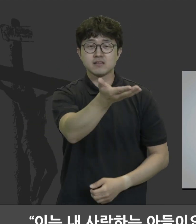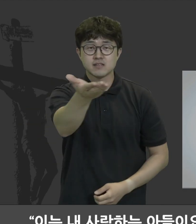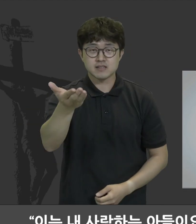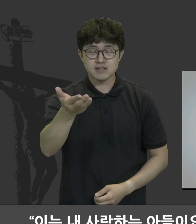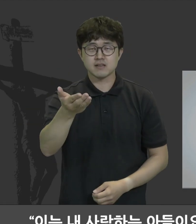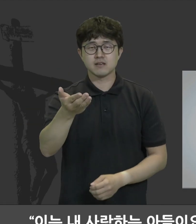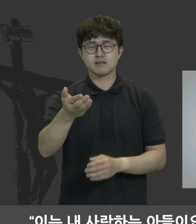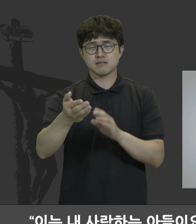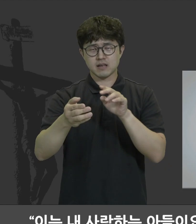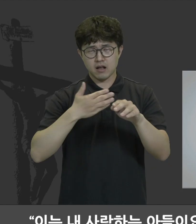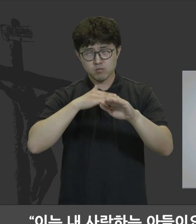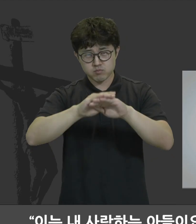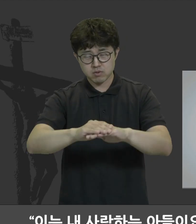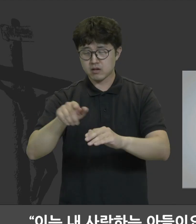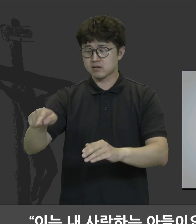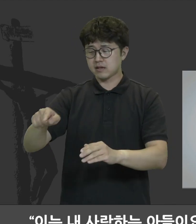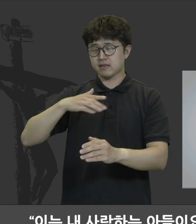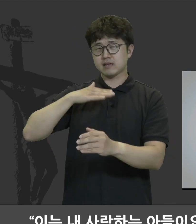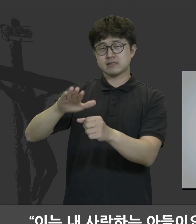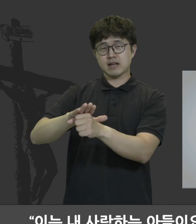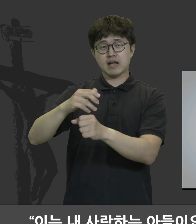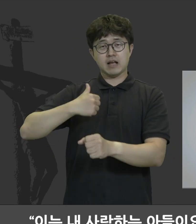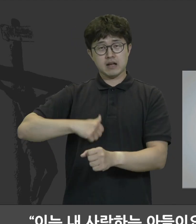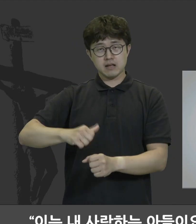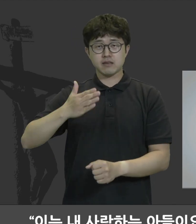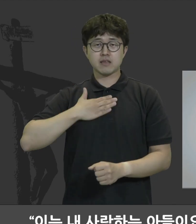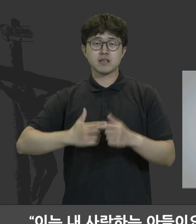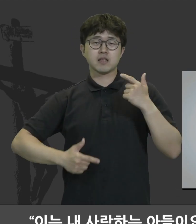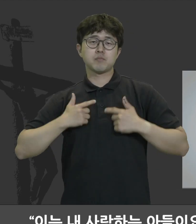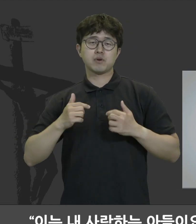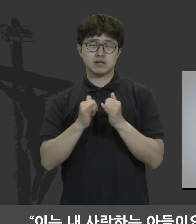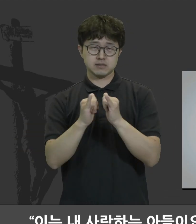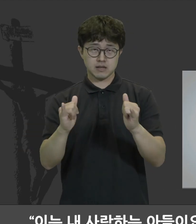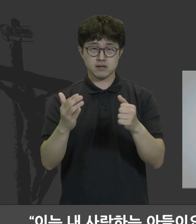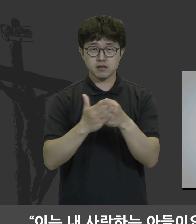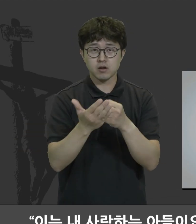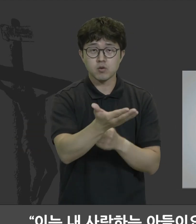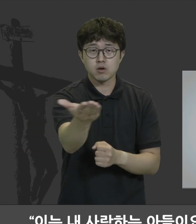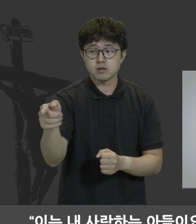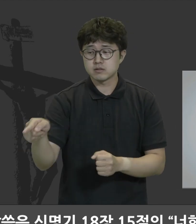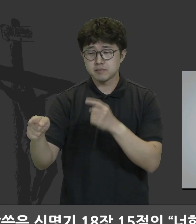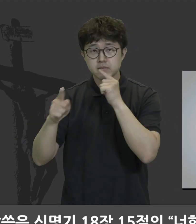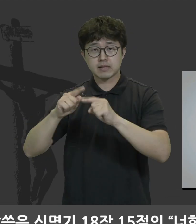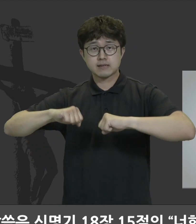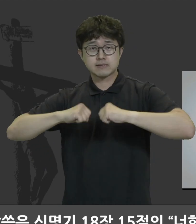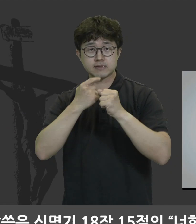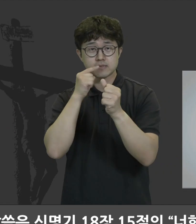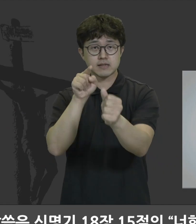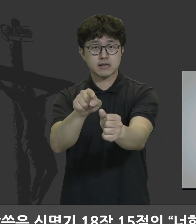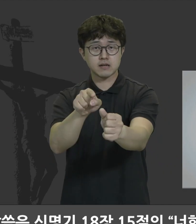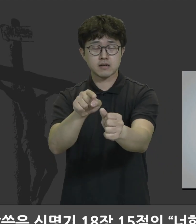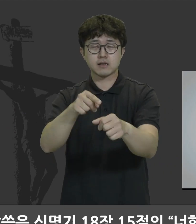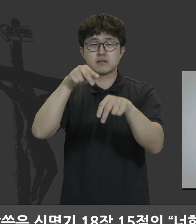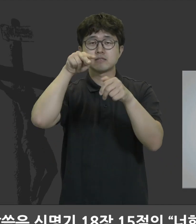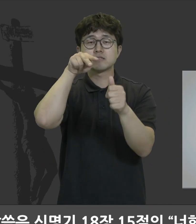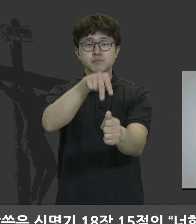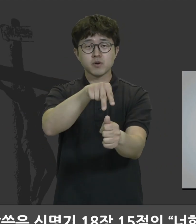아들이요 내 기뻐하는 자니 너희는 그의 말을 들으라. 이 말씀은 신명기